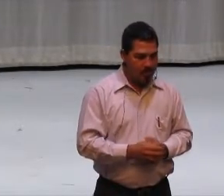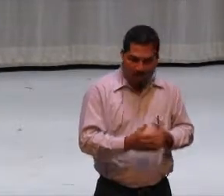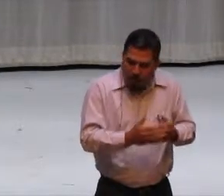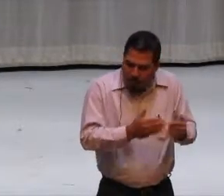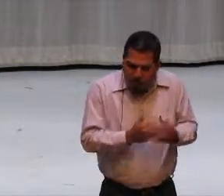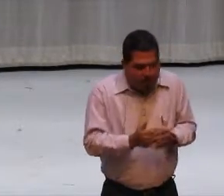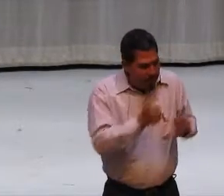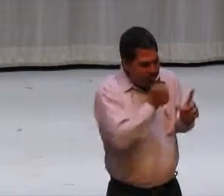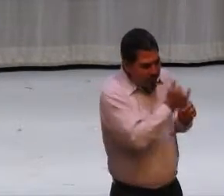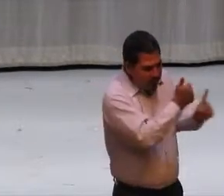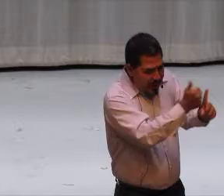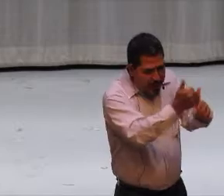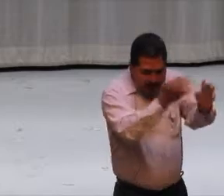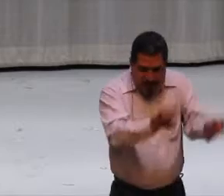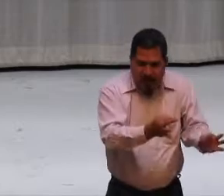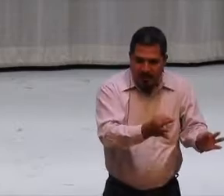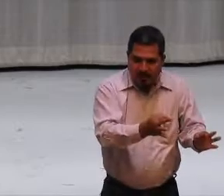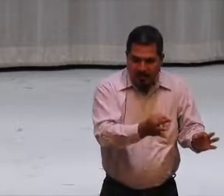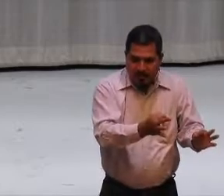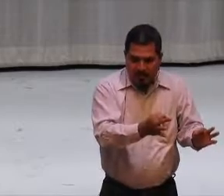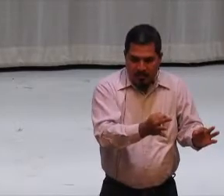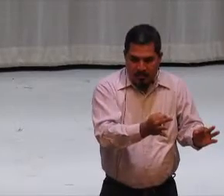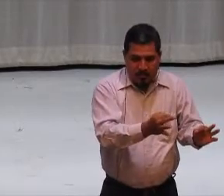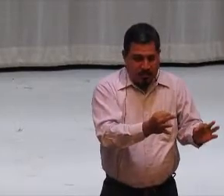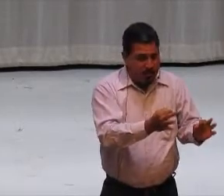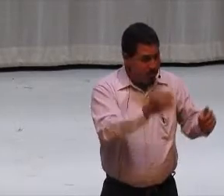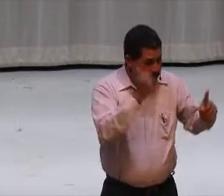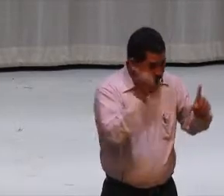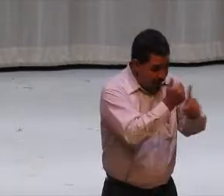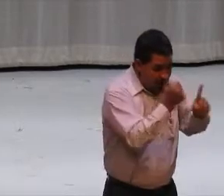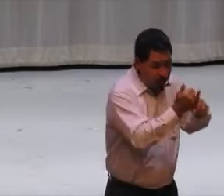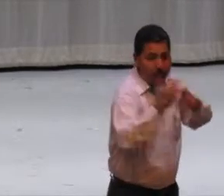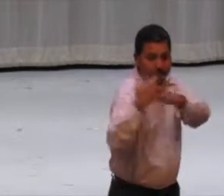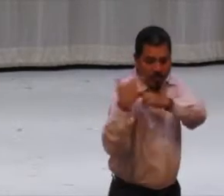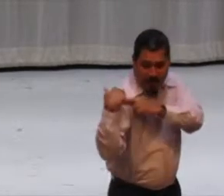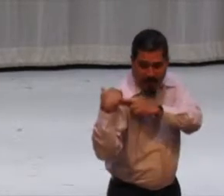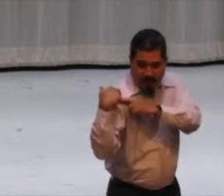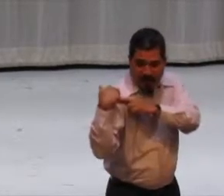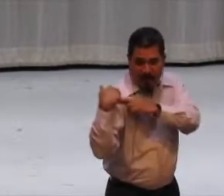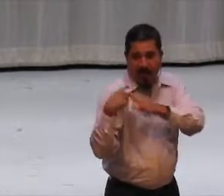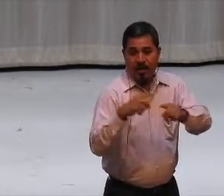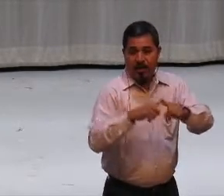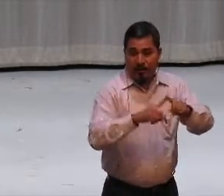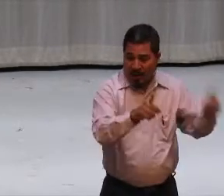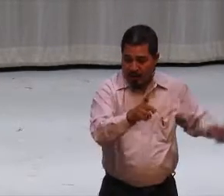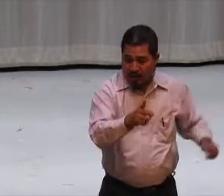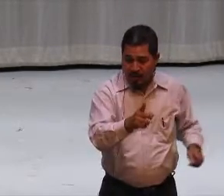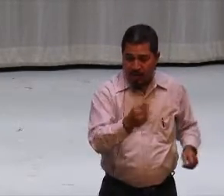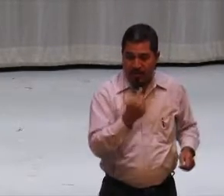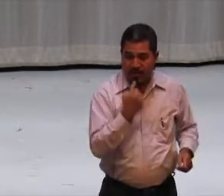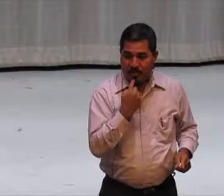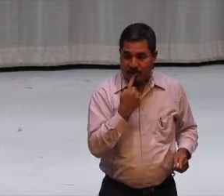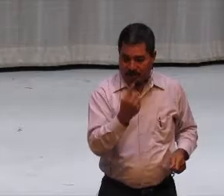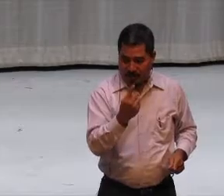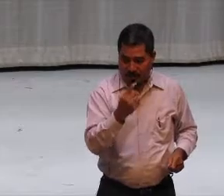Y no importa lo que ustedes decidan, ustedes son responsables, pero, dice